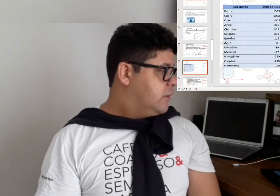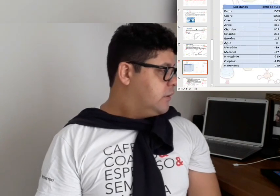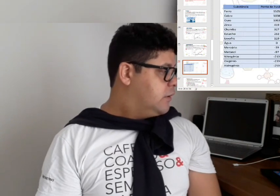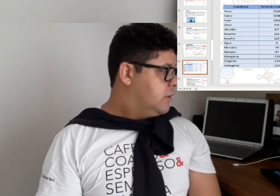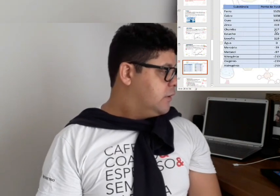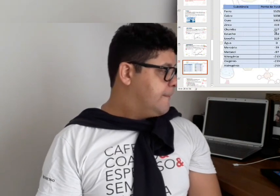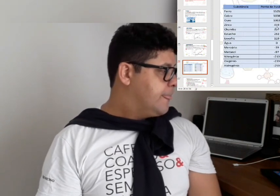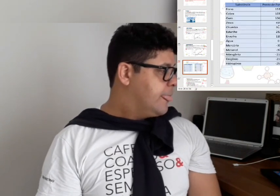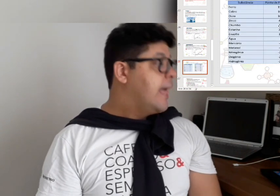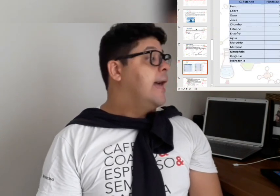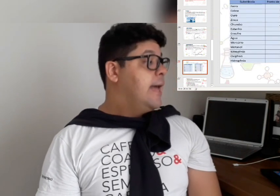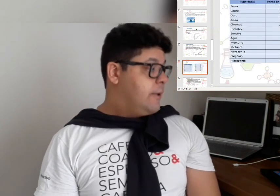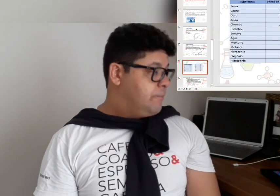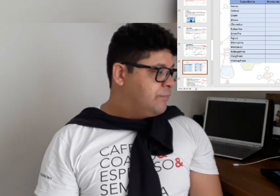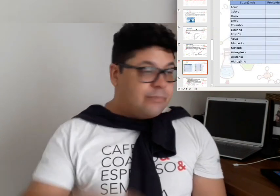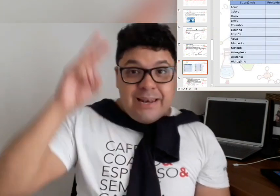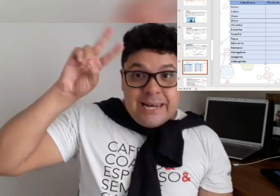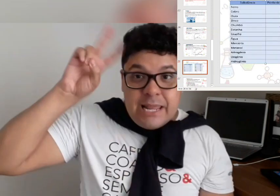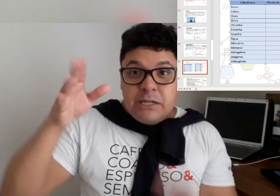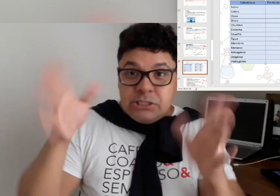mais fácil para vocês entenderem.